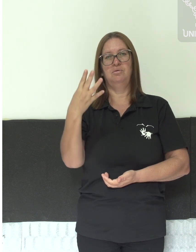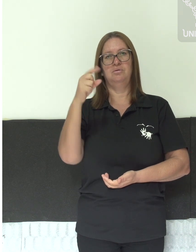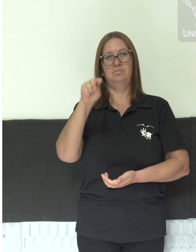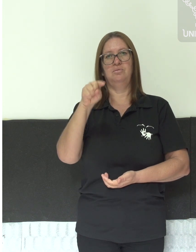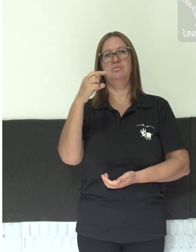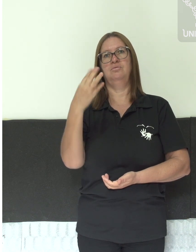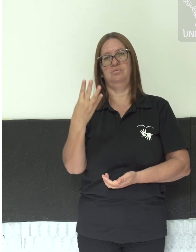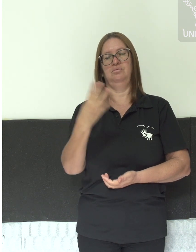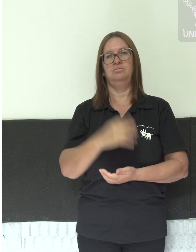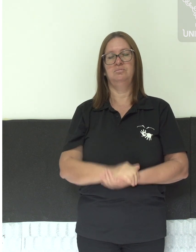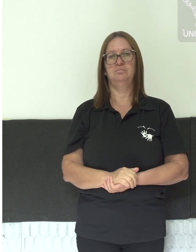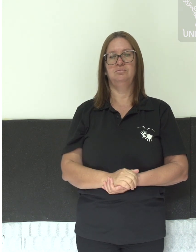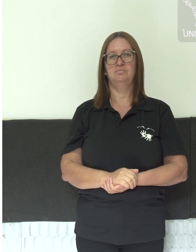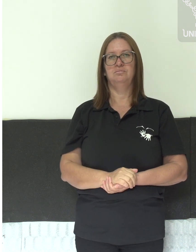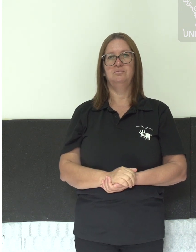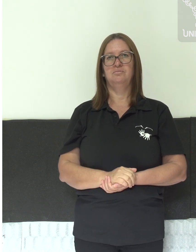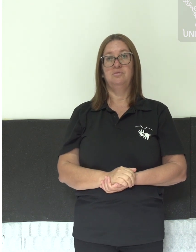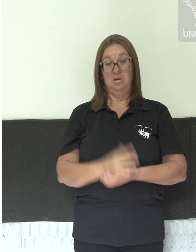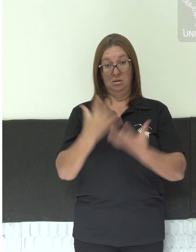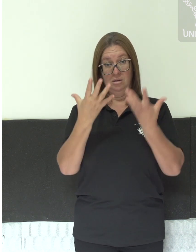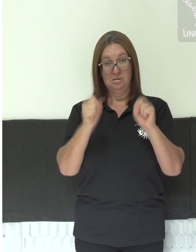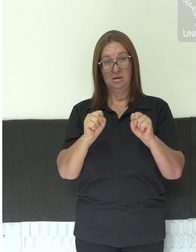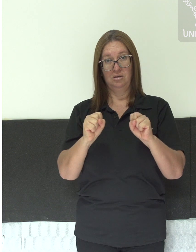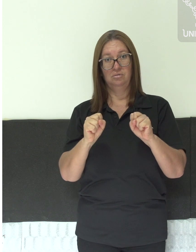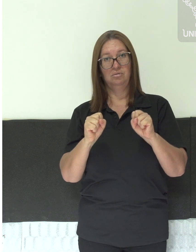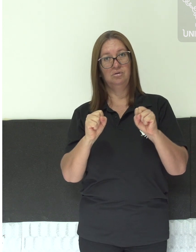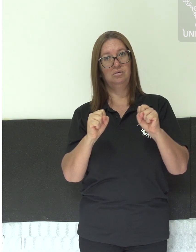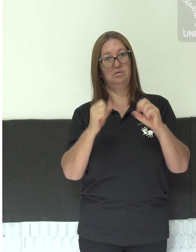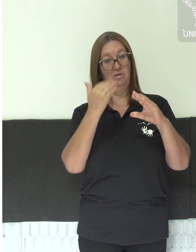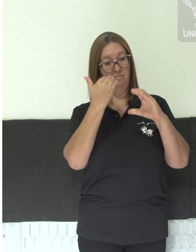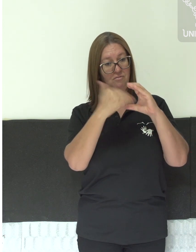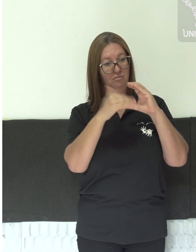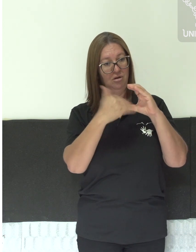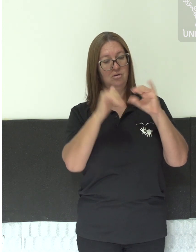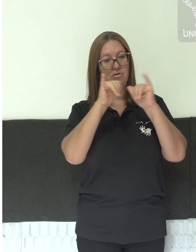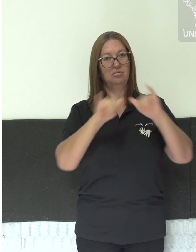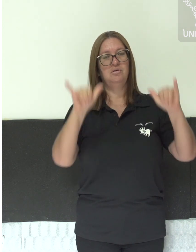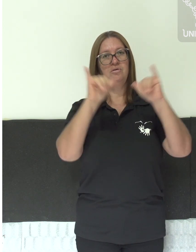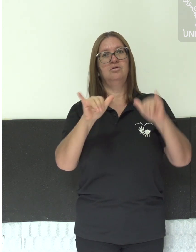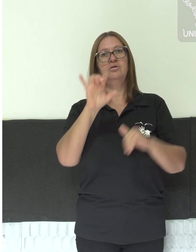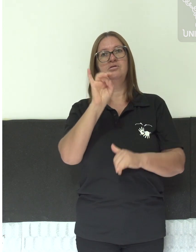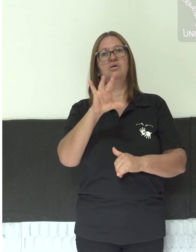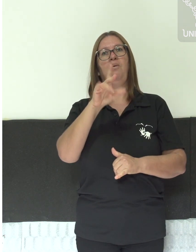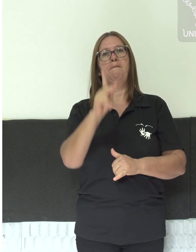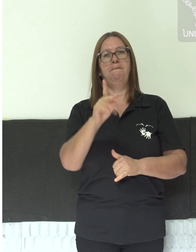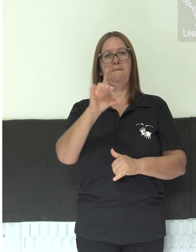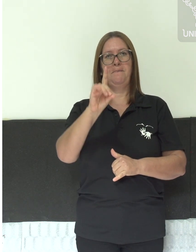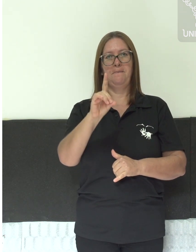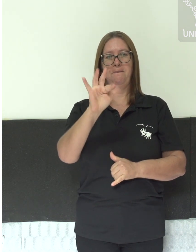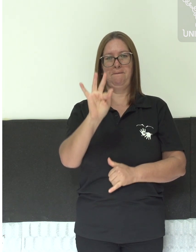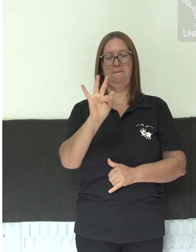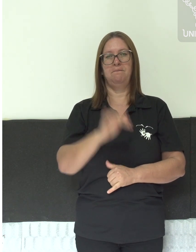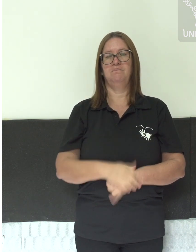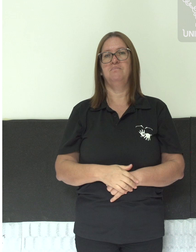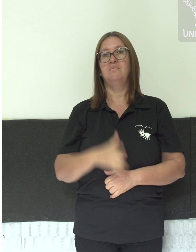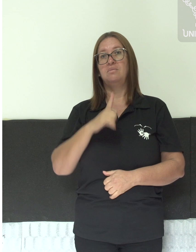7.3.4.4. Ser aceito o envio de dados somente no formato PDF